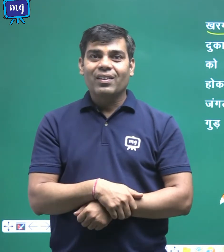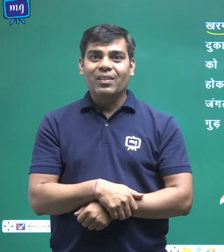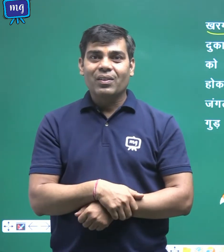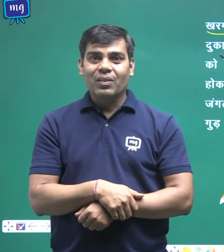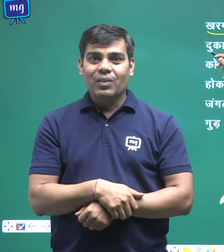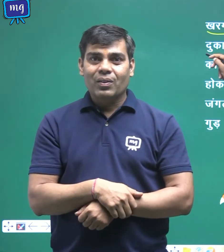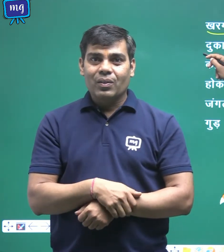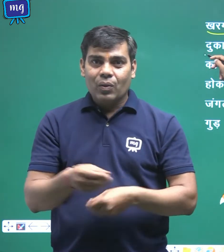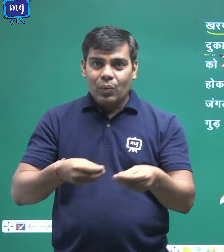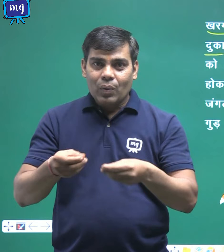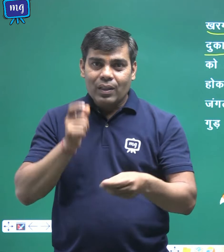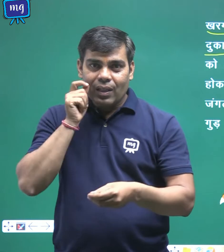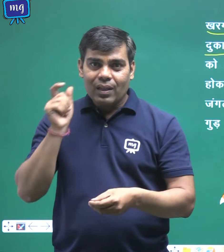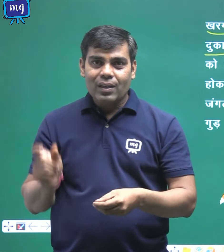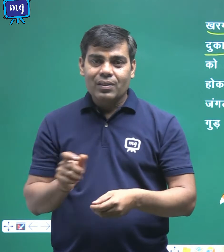दुकानदार